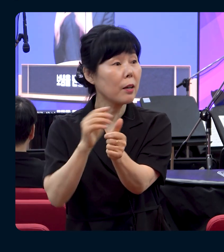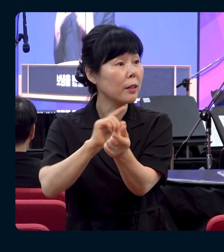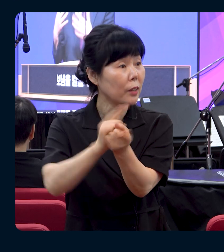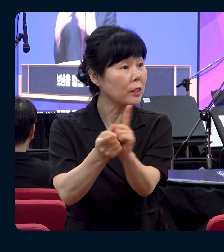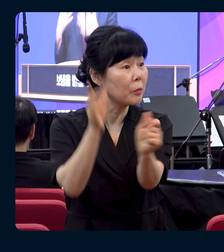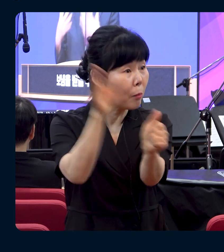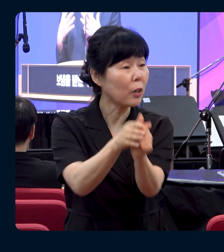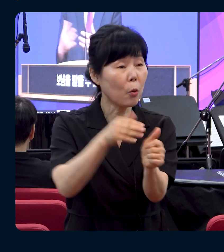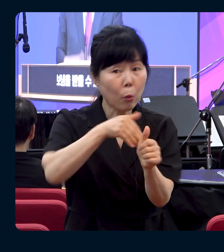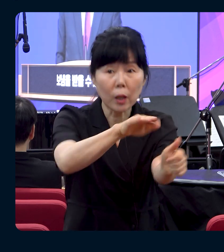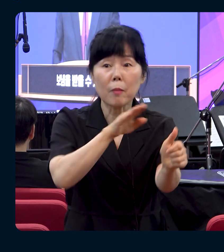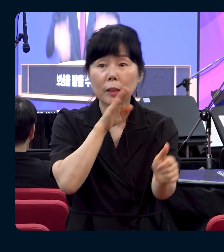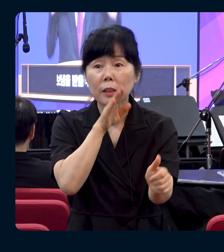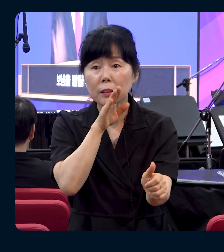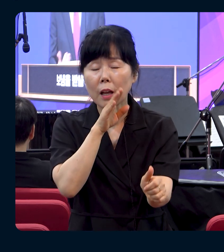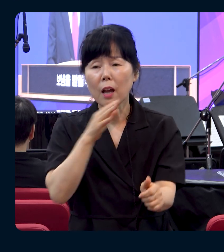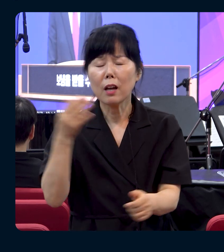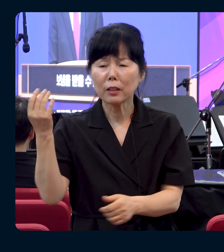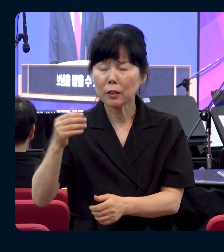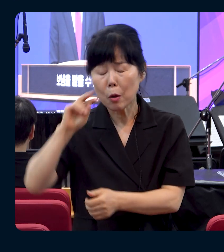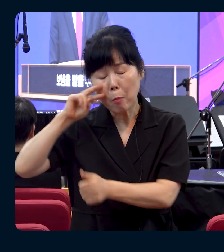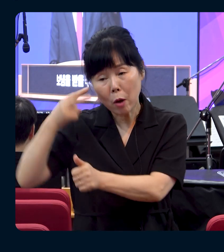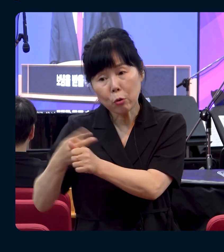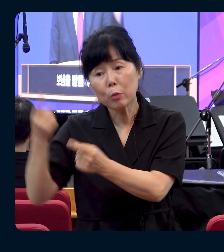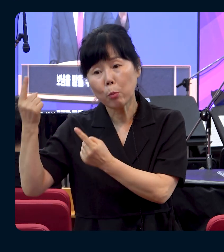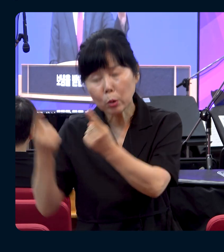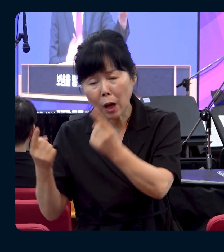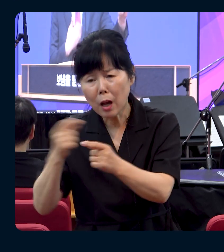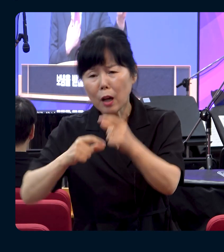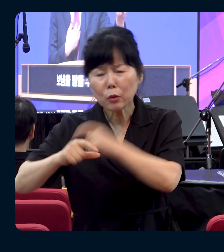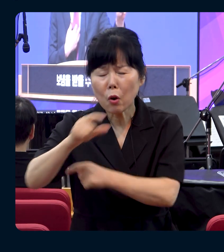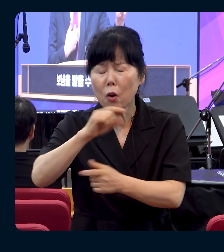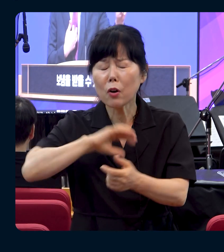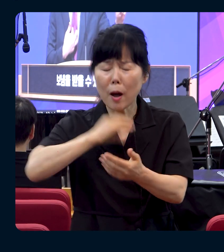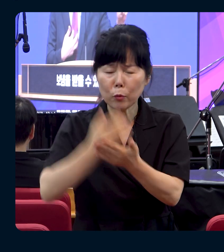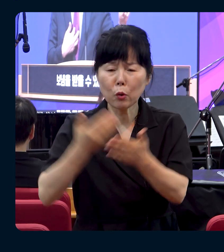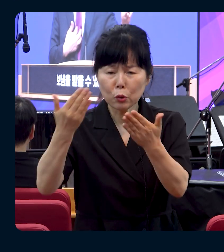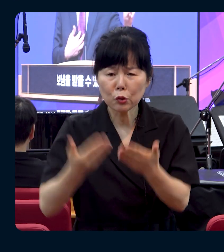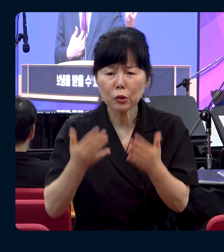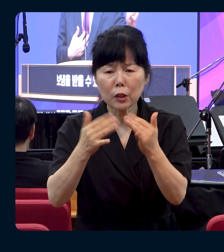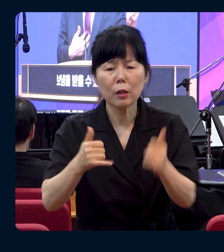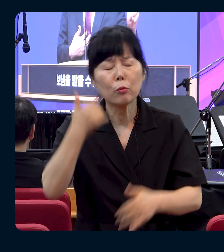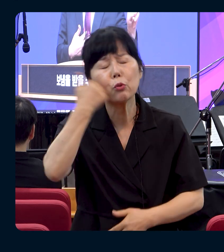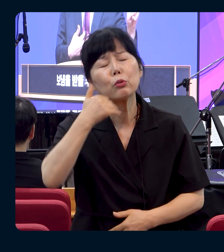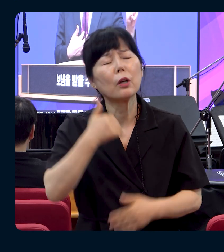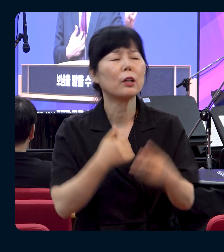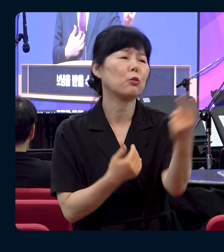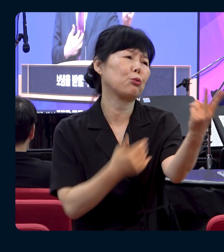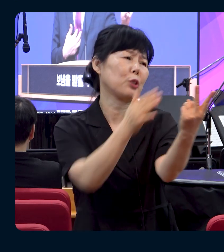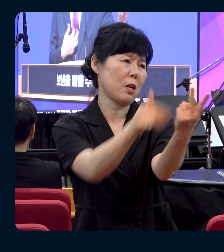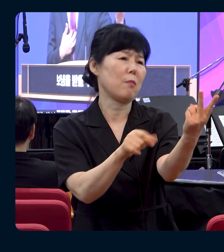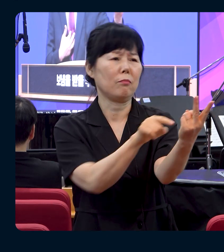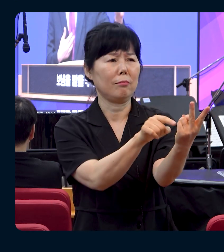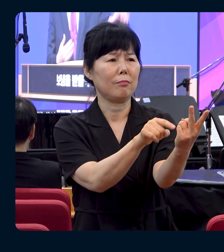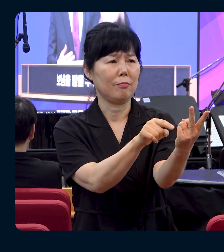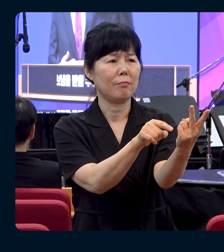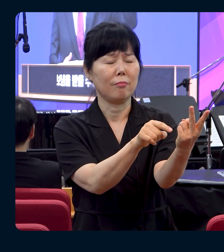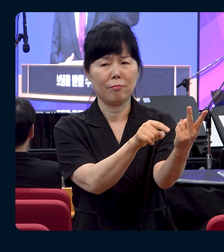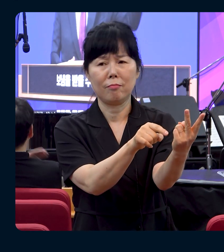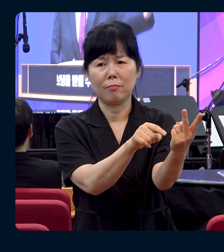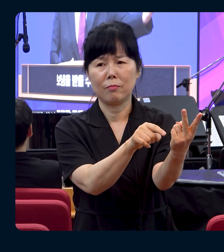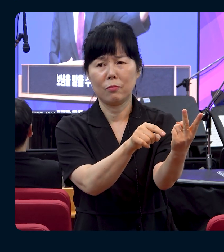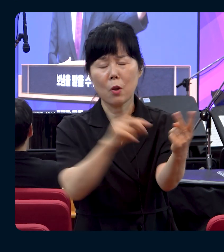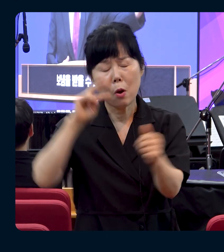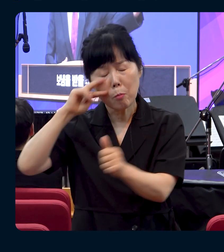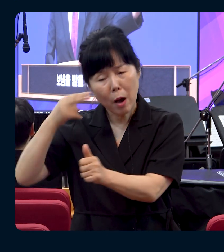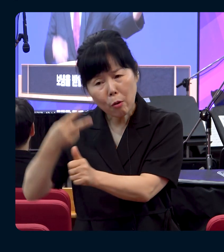더 감동시키는 것은요, 그렇게 보냄을 받은 그 두 사람이 훨씬 더 감동을 줍니다. 비록 보내는 사람이